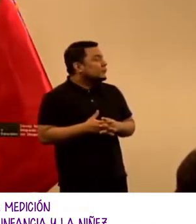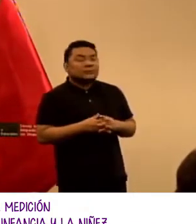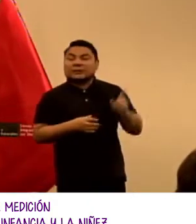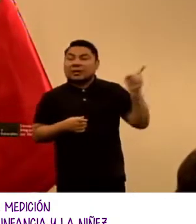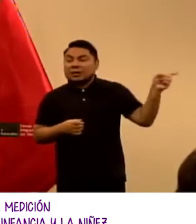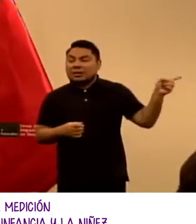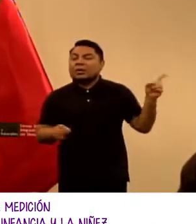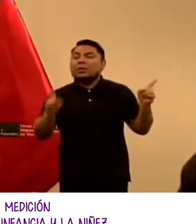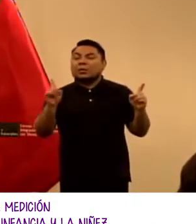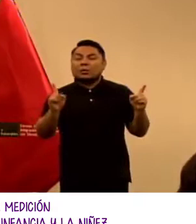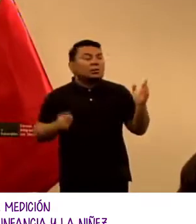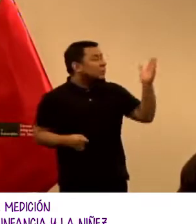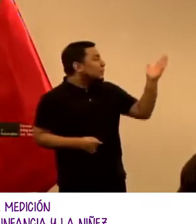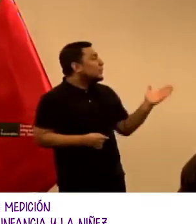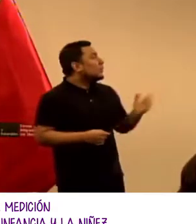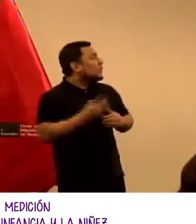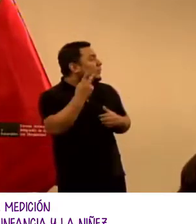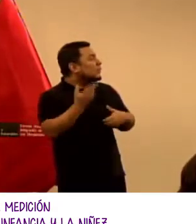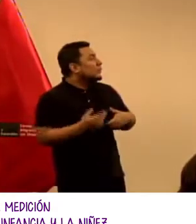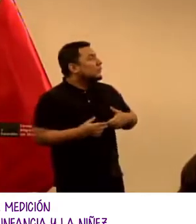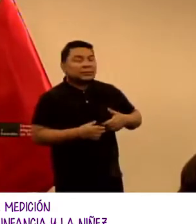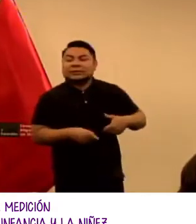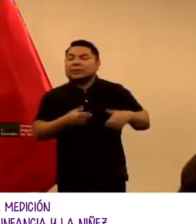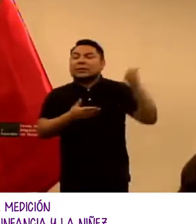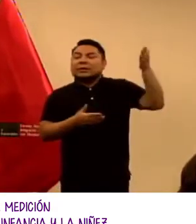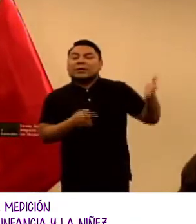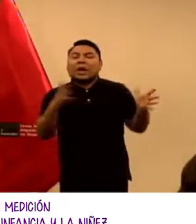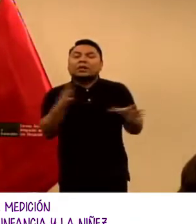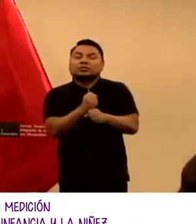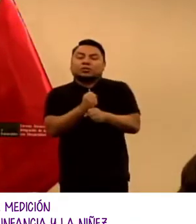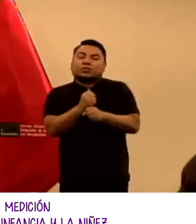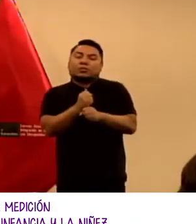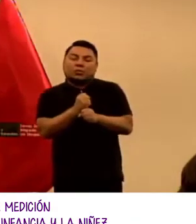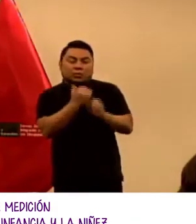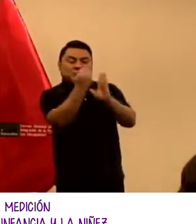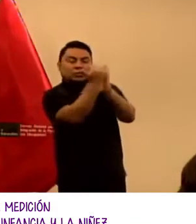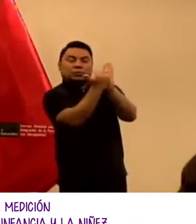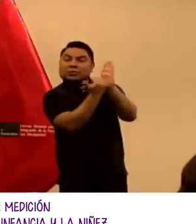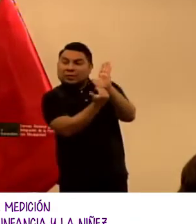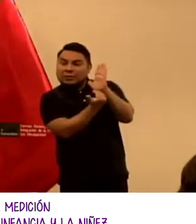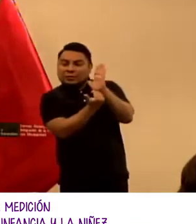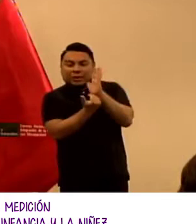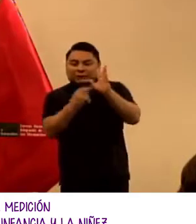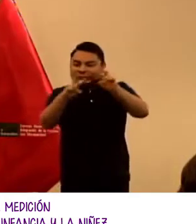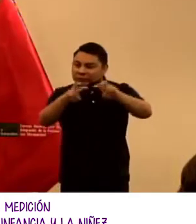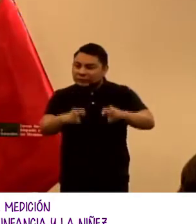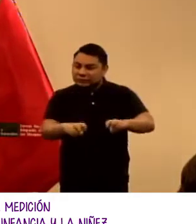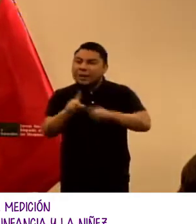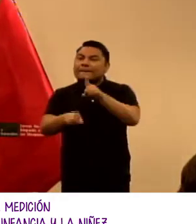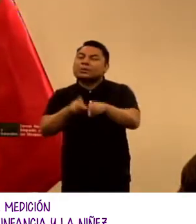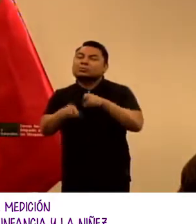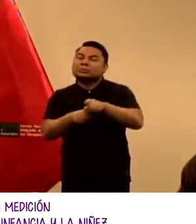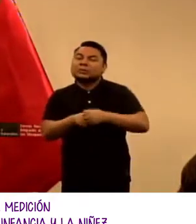Aquí hay una lámina que resume los ámbitos que se evalúan a través de las